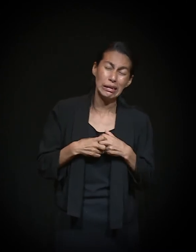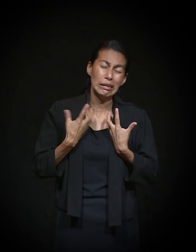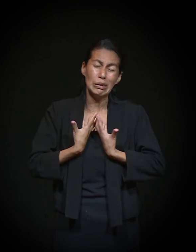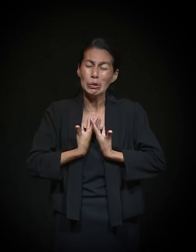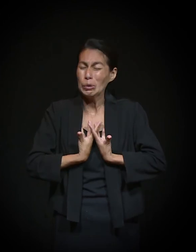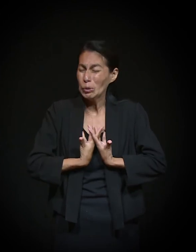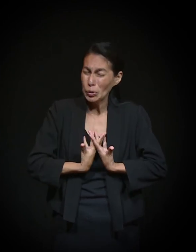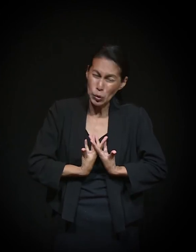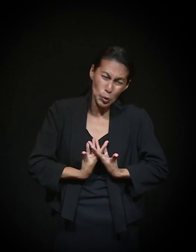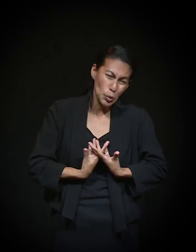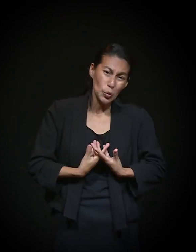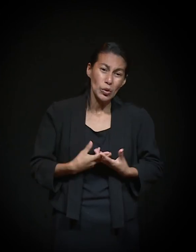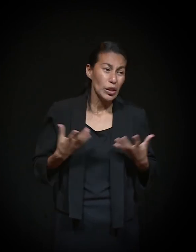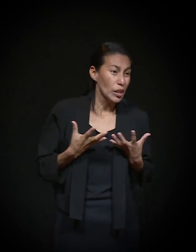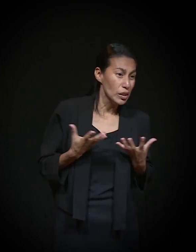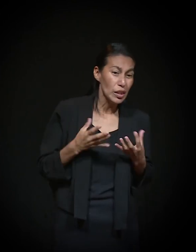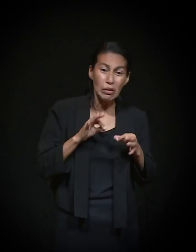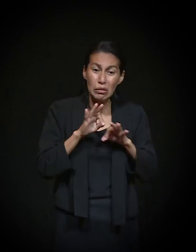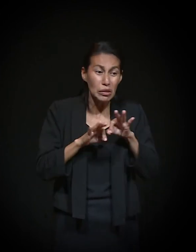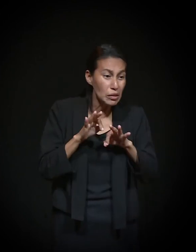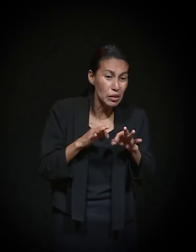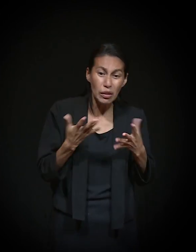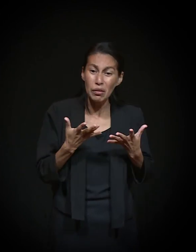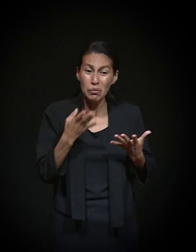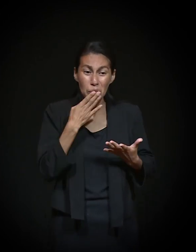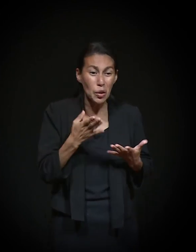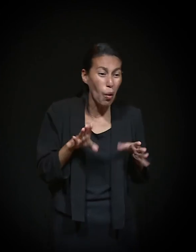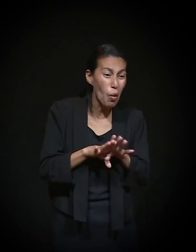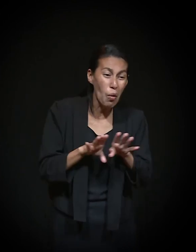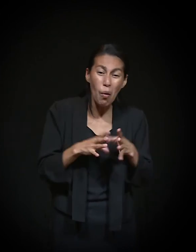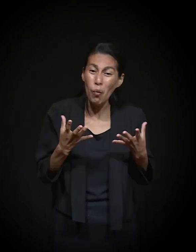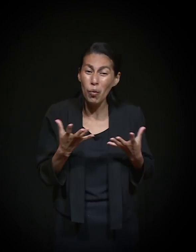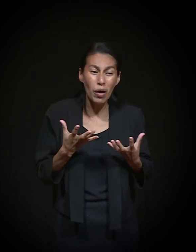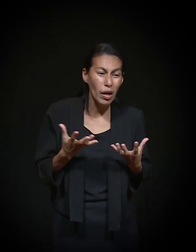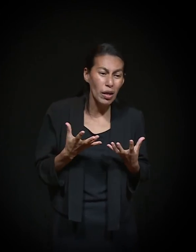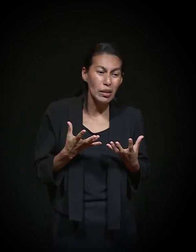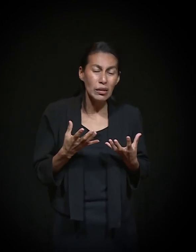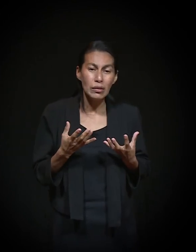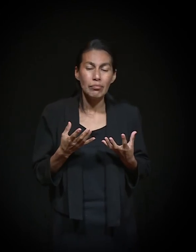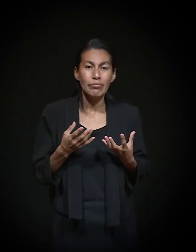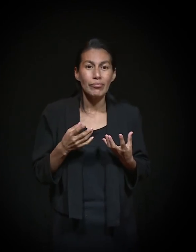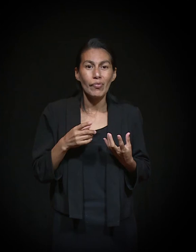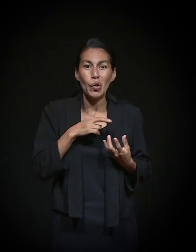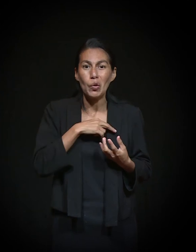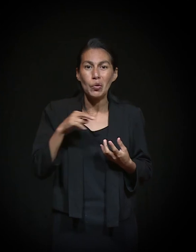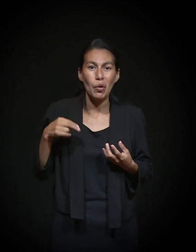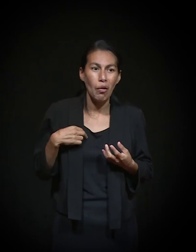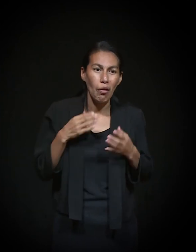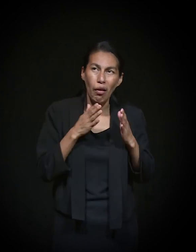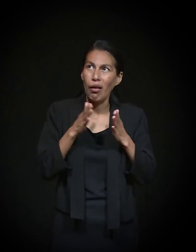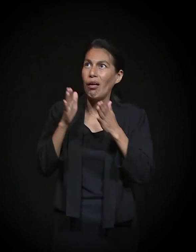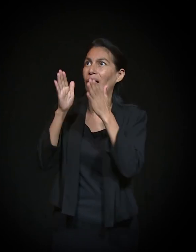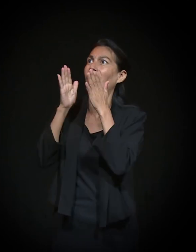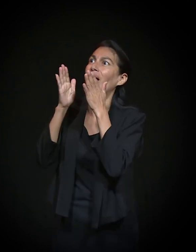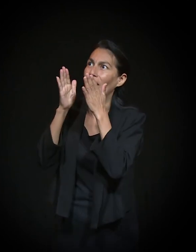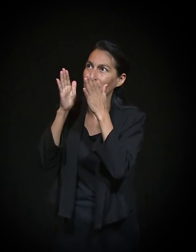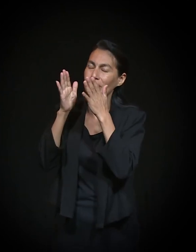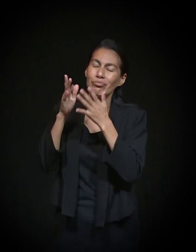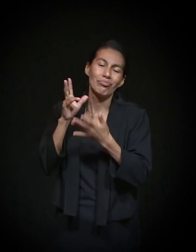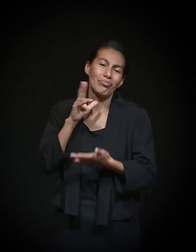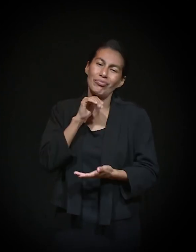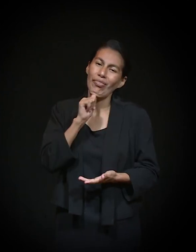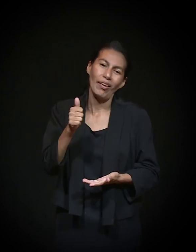tan angustiados, tratando de resolver nuestros propios problemas, que no cambiamos